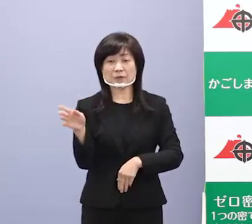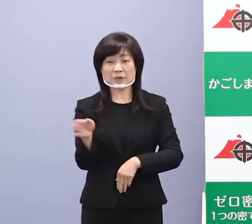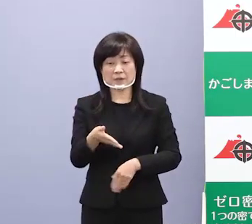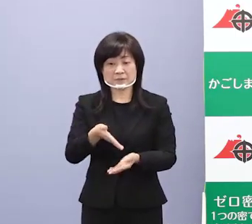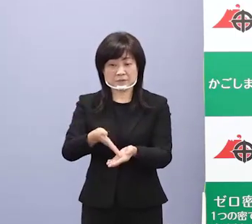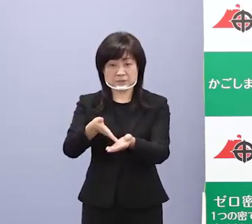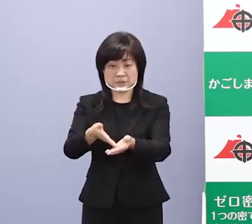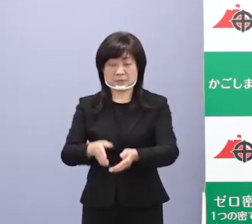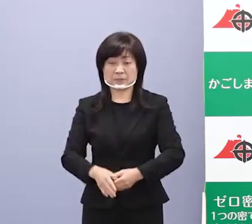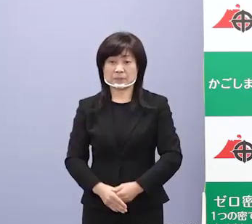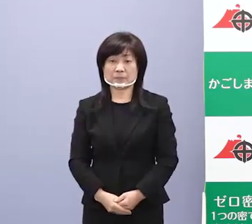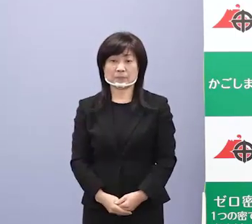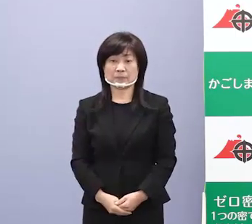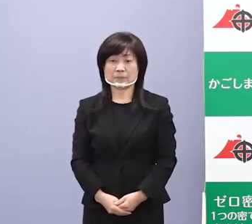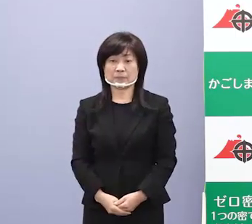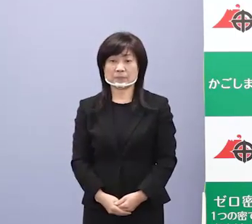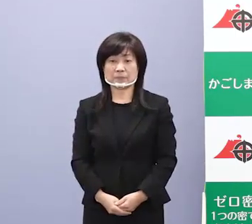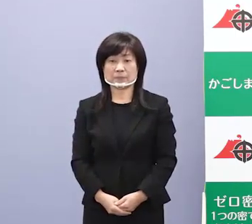行います。